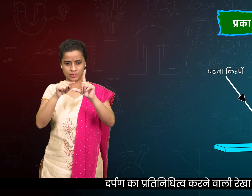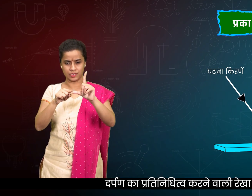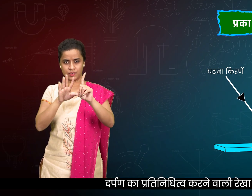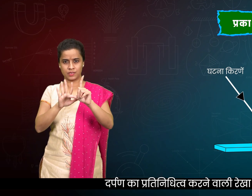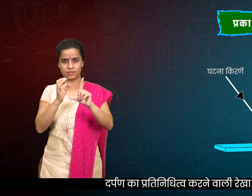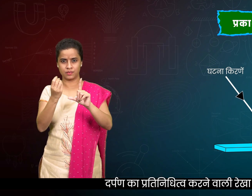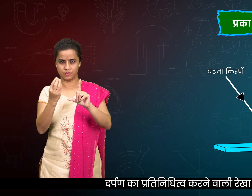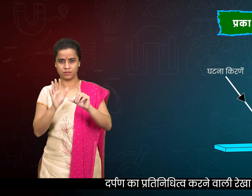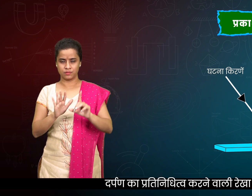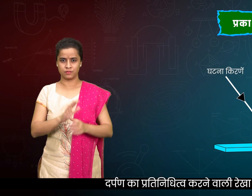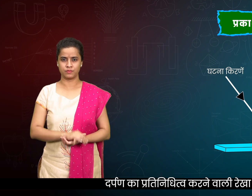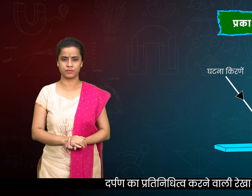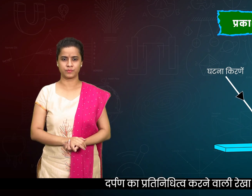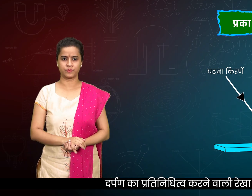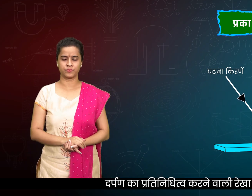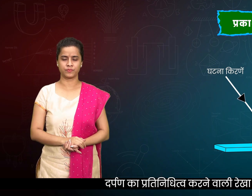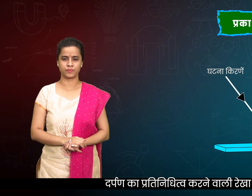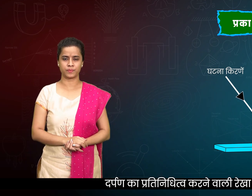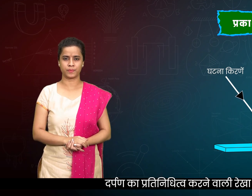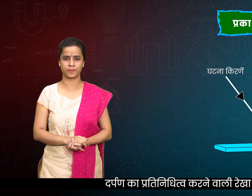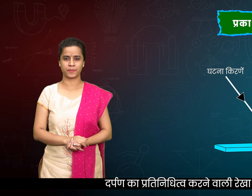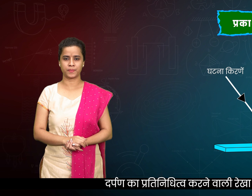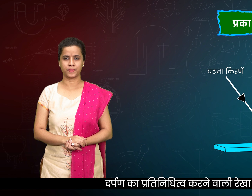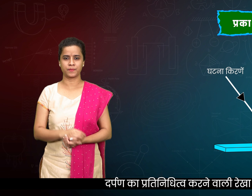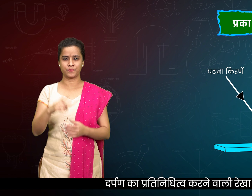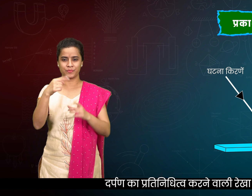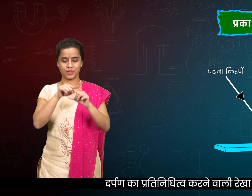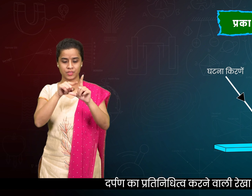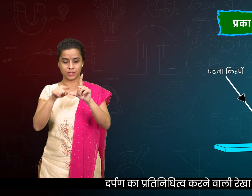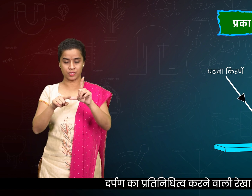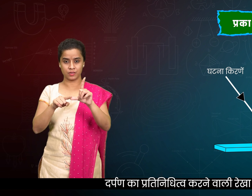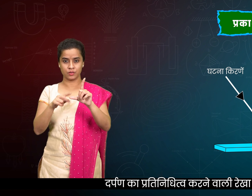दर्पण का प्रतिनिधित्व करने वाली रेखा पर